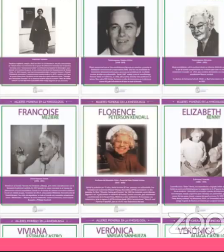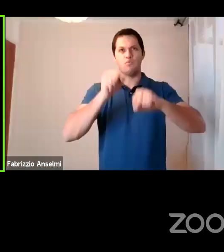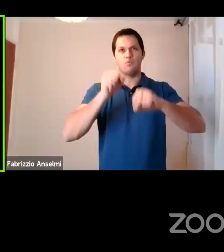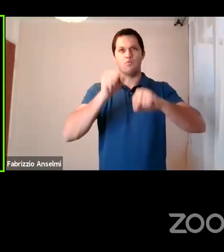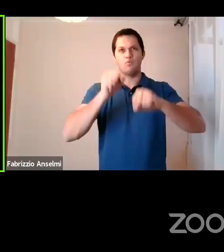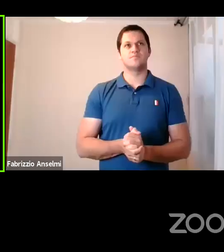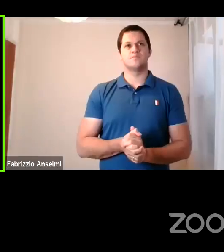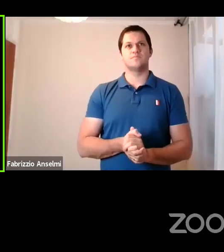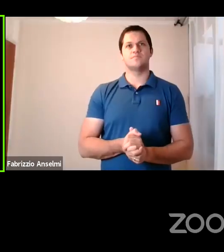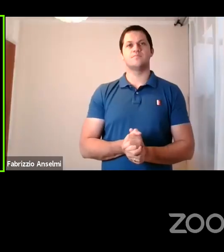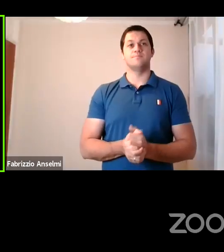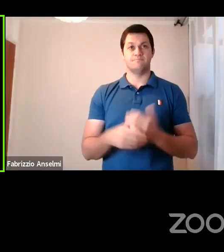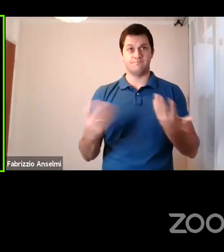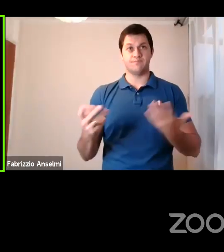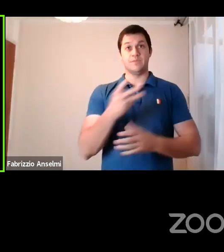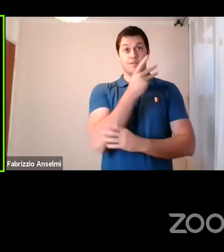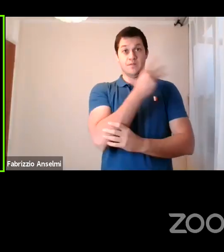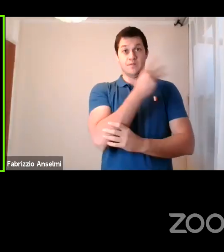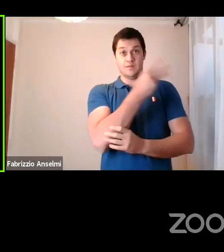integran.